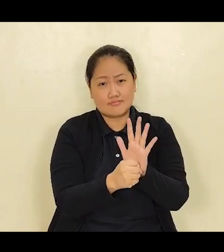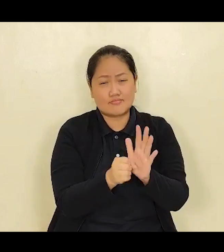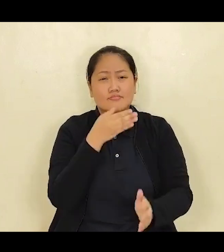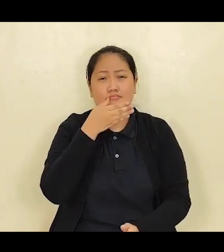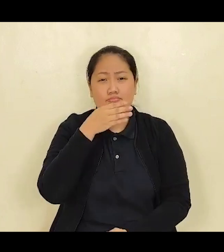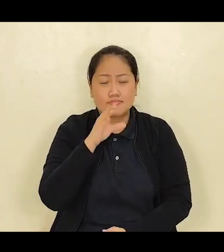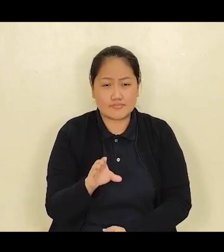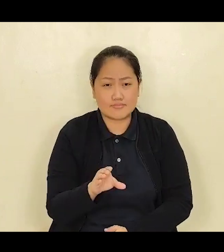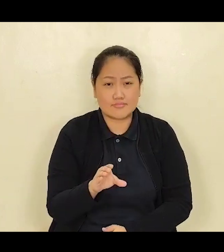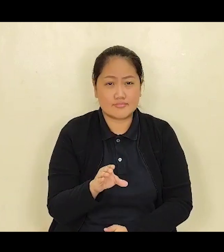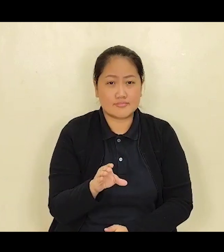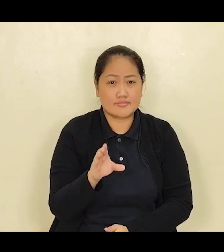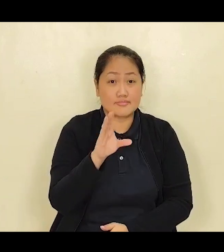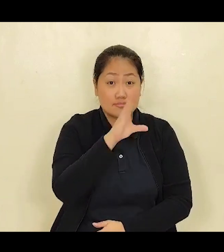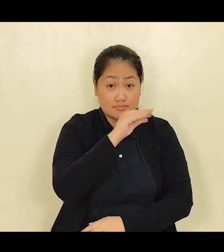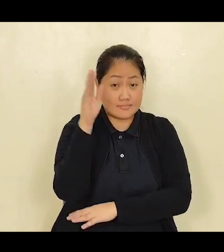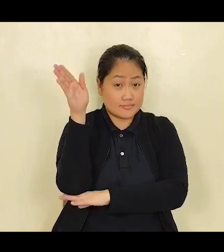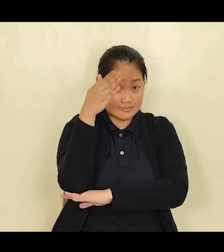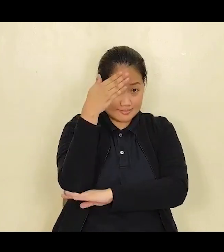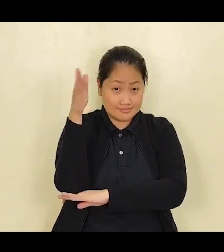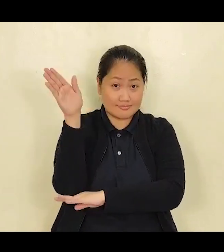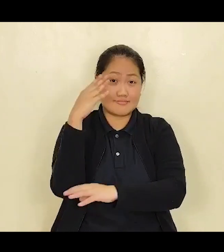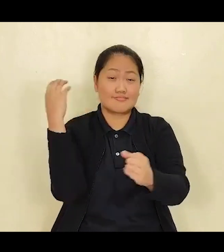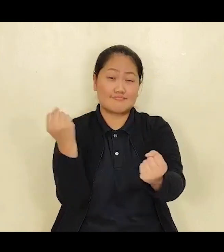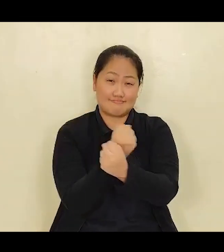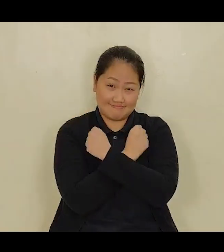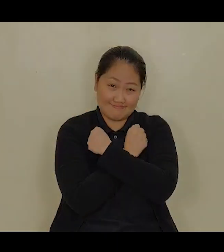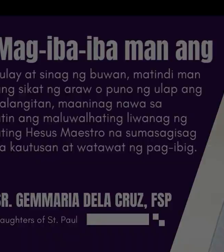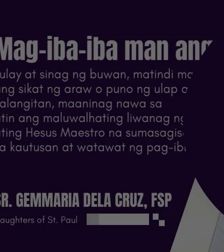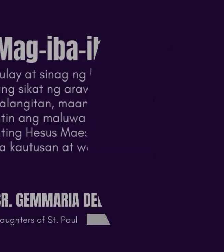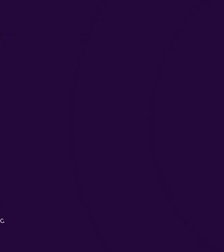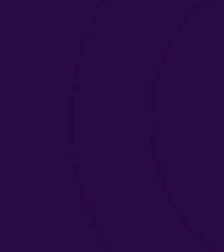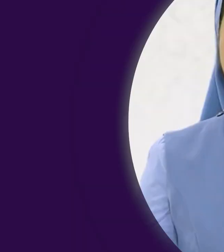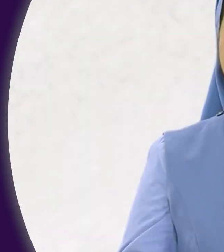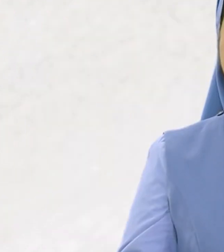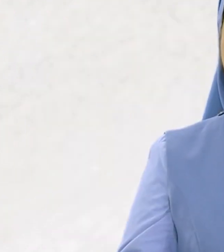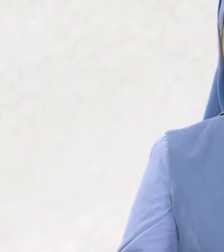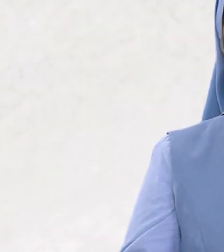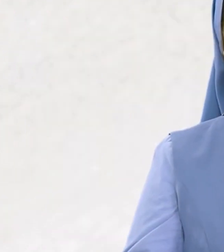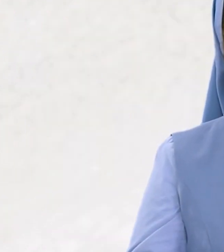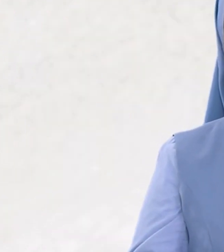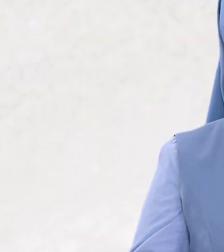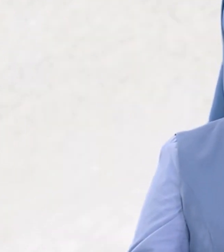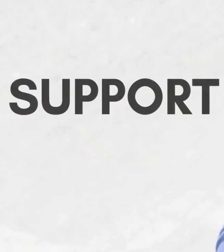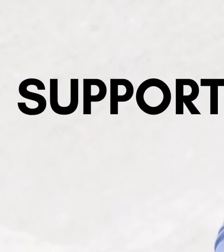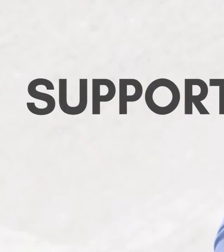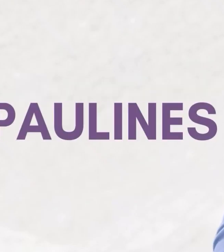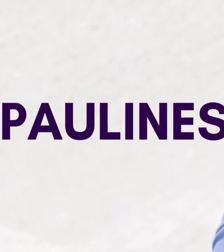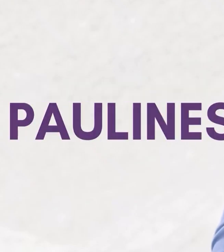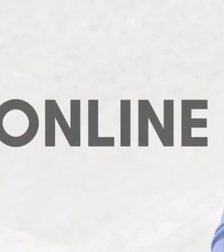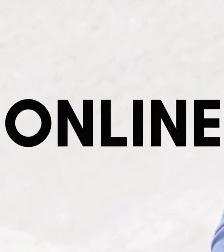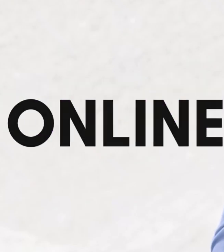sumasagisag sa kautusan at watawat ng pag-ibig. Mga kapanalig,